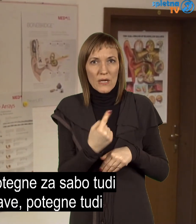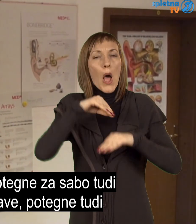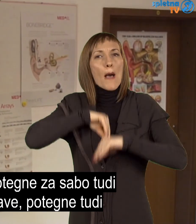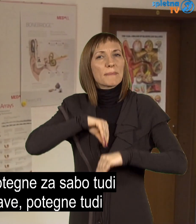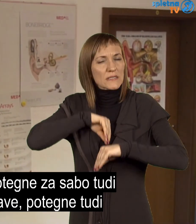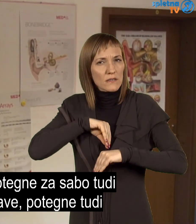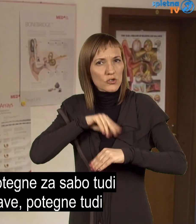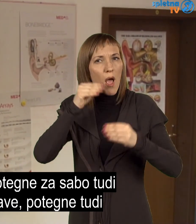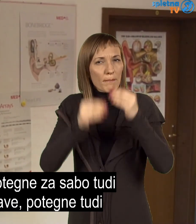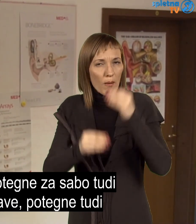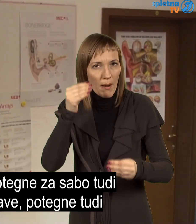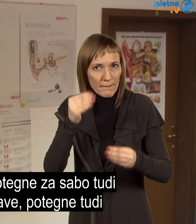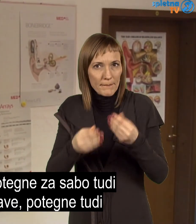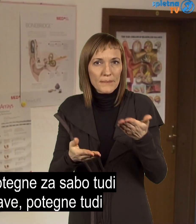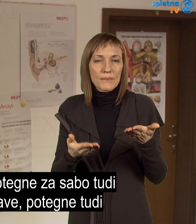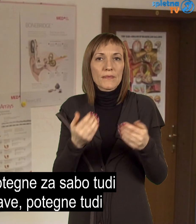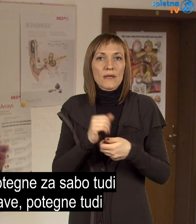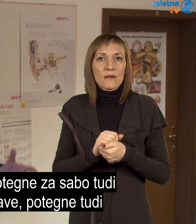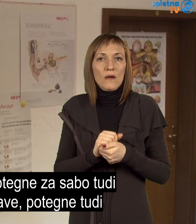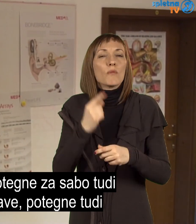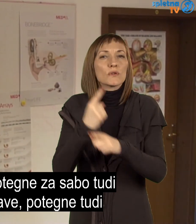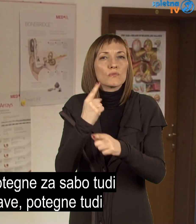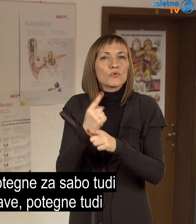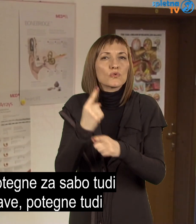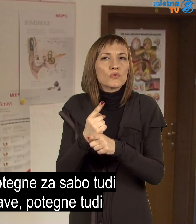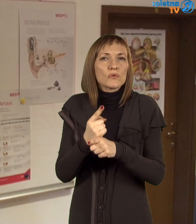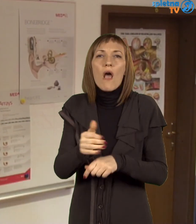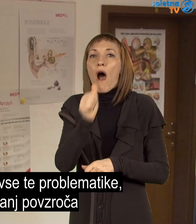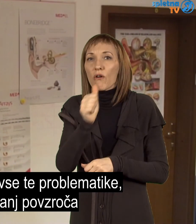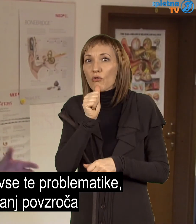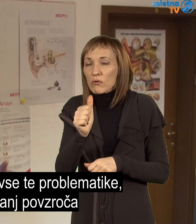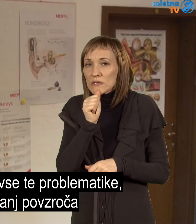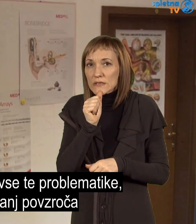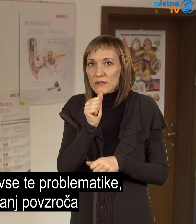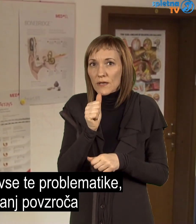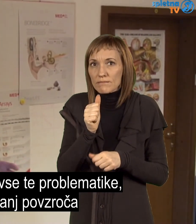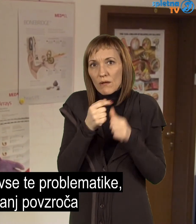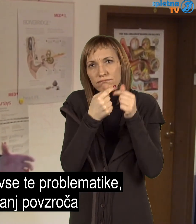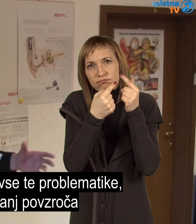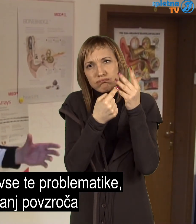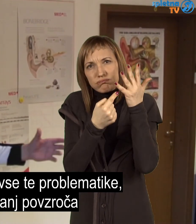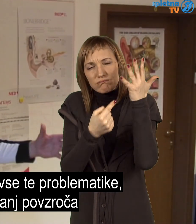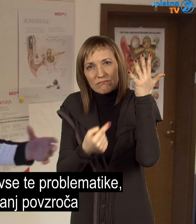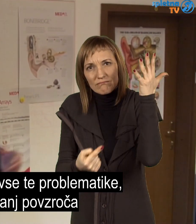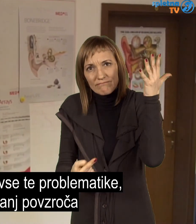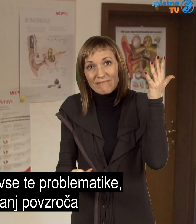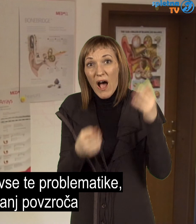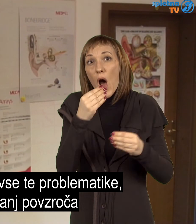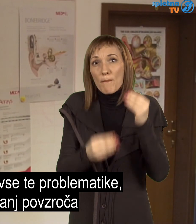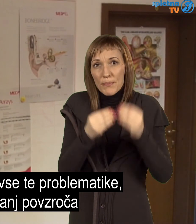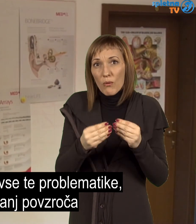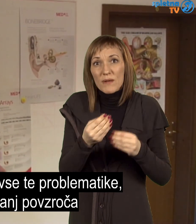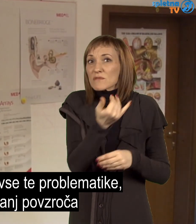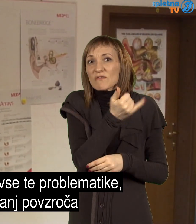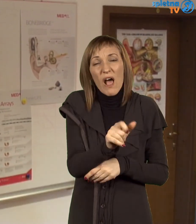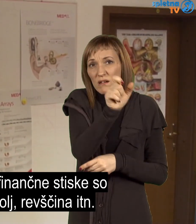tudi psihične težave, potegne tudi kakšne alkoholizem, vse te problematike, ki jih več